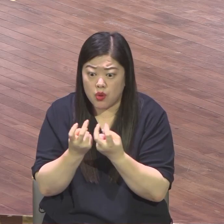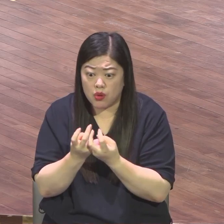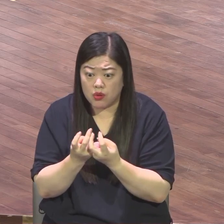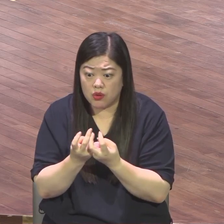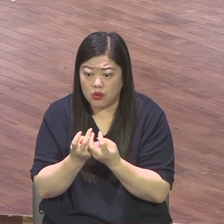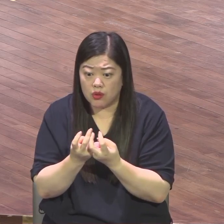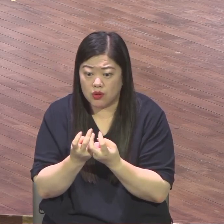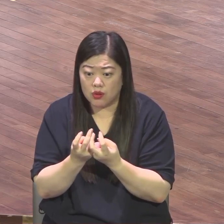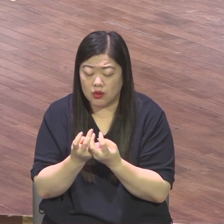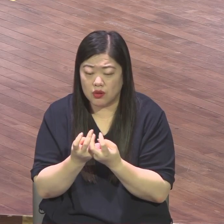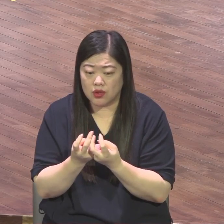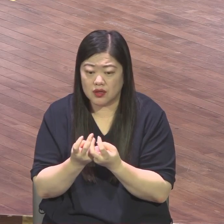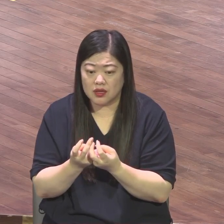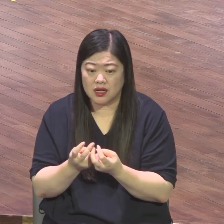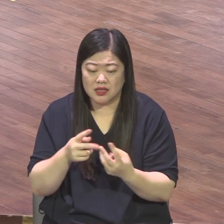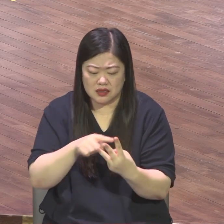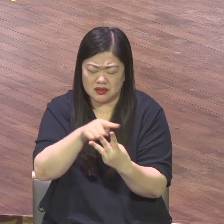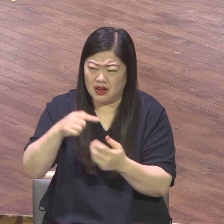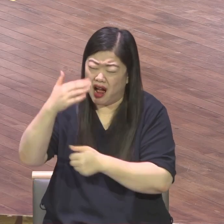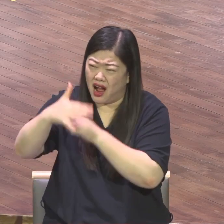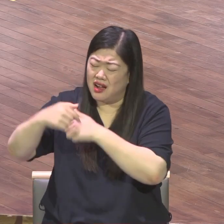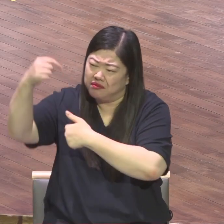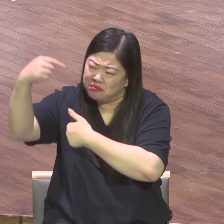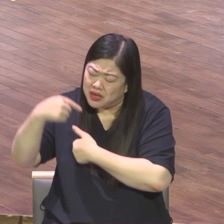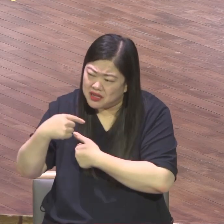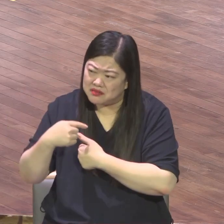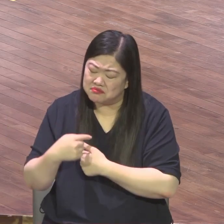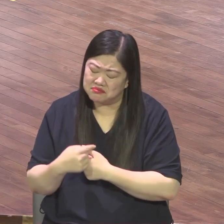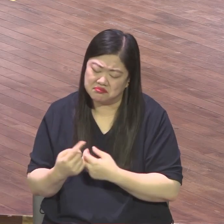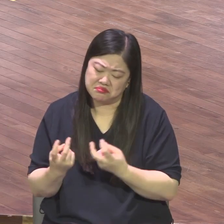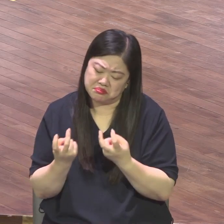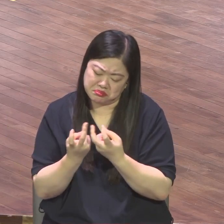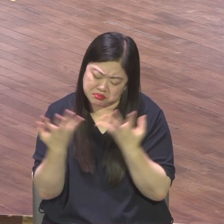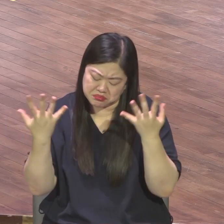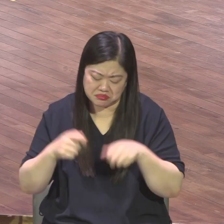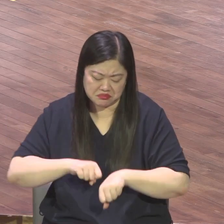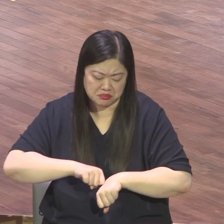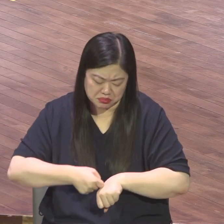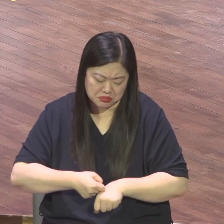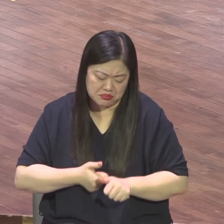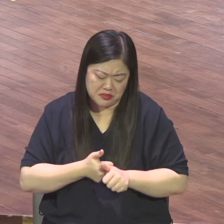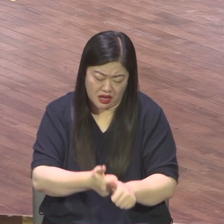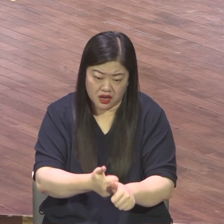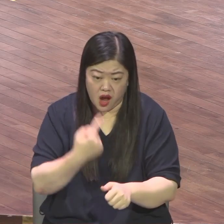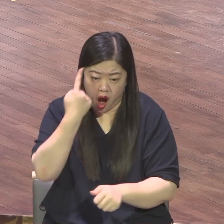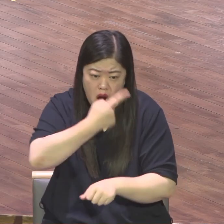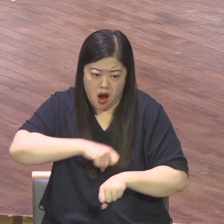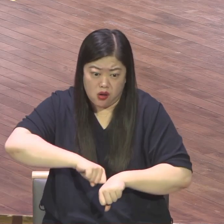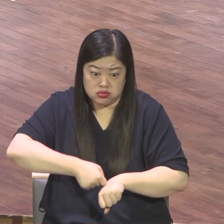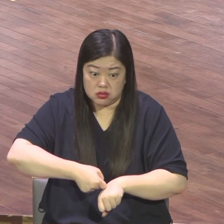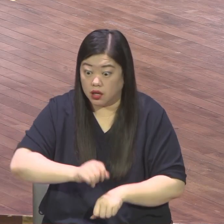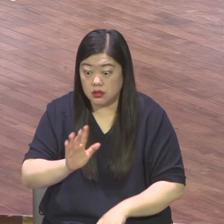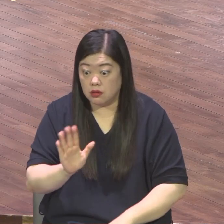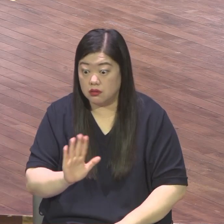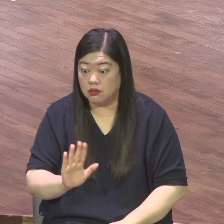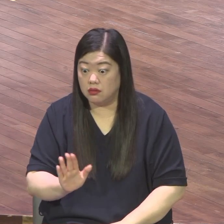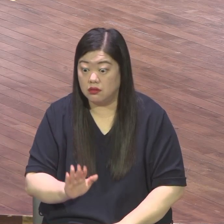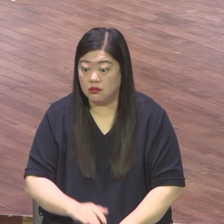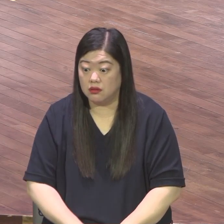억지로 맞지 못해서 그렇게 말씀하지 않았어요. 신앙생활 그런 거 아니에요.